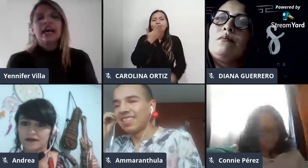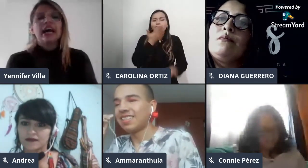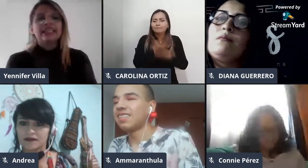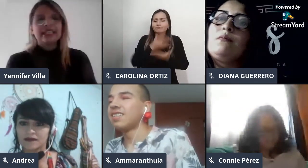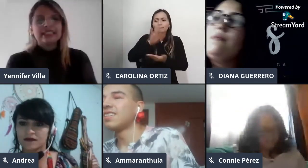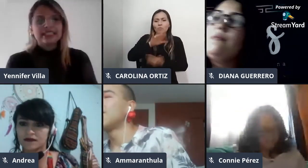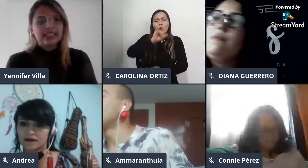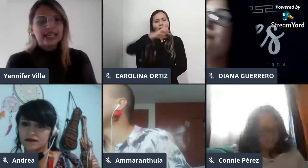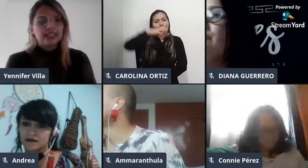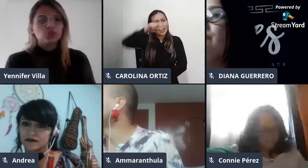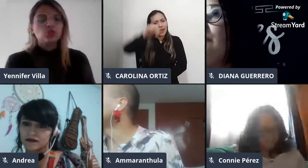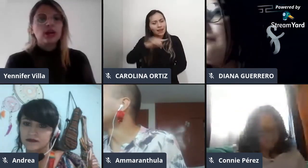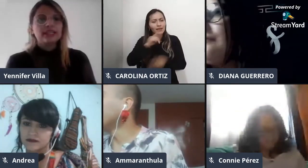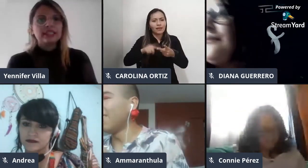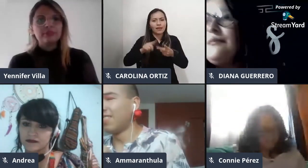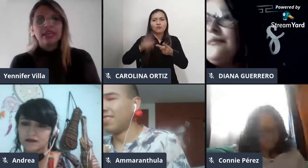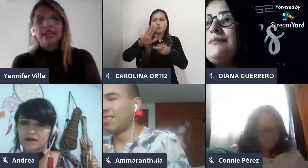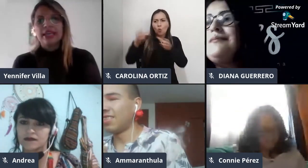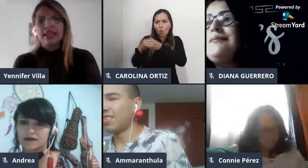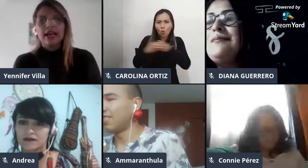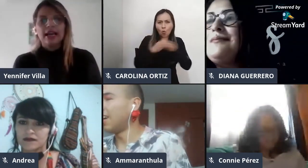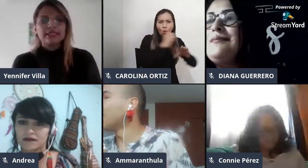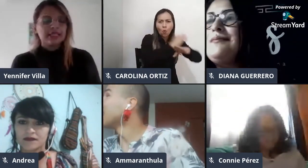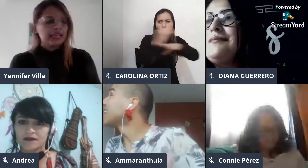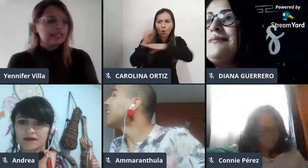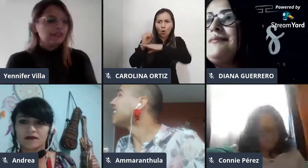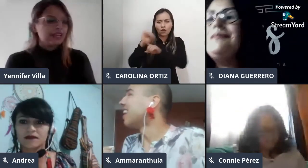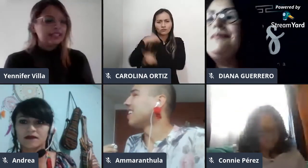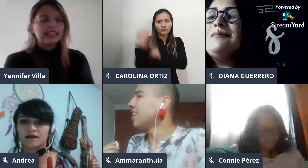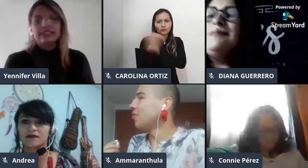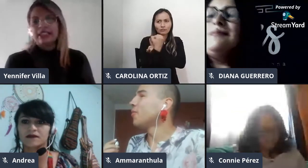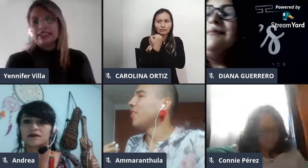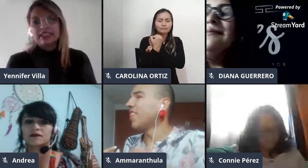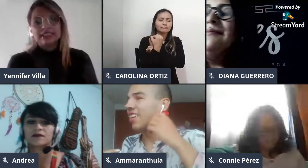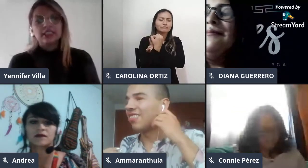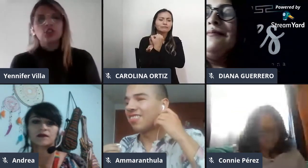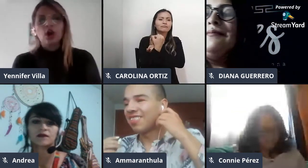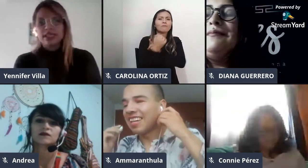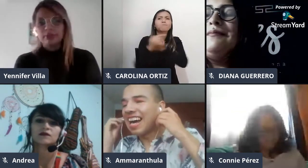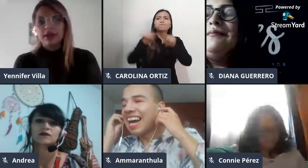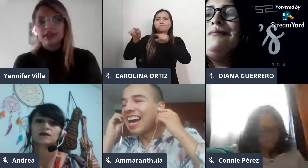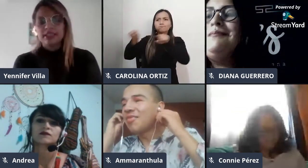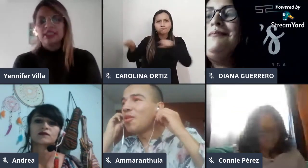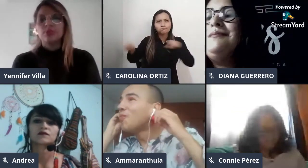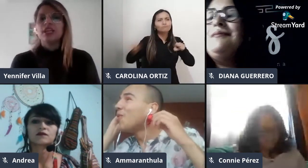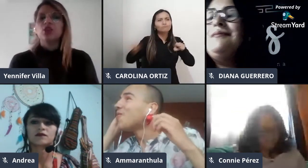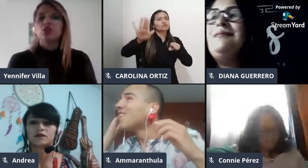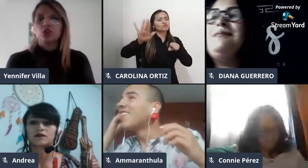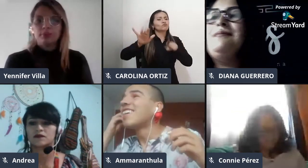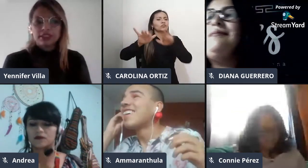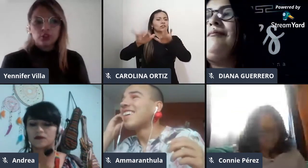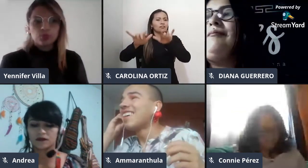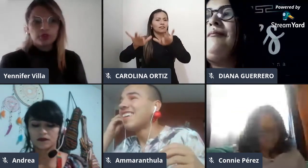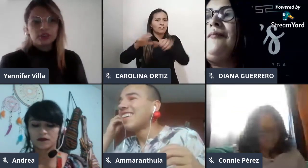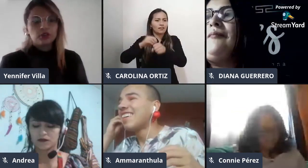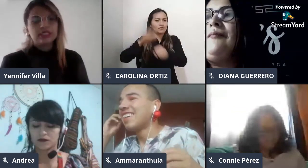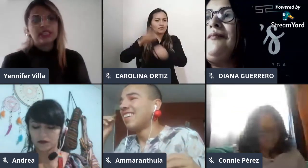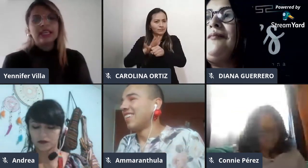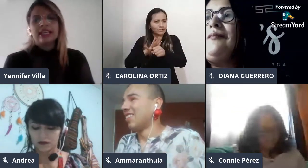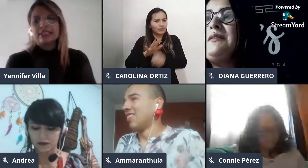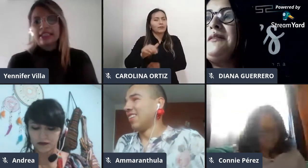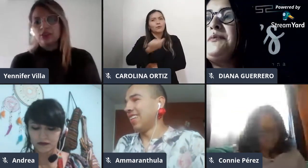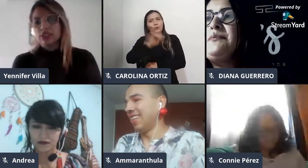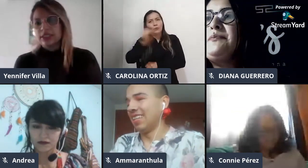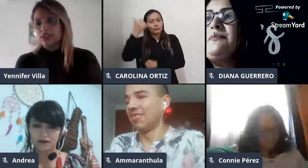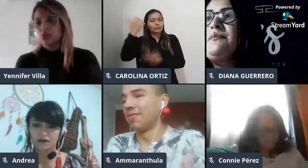acompañan, a quienes desde sus lugares también en las diferentes secretarías del distrito hacen parte de este espacio, a los compañeros